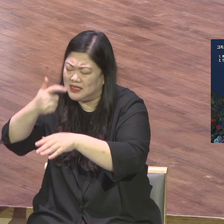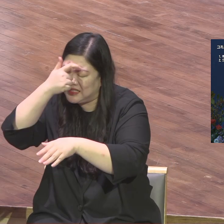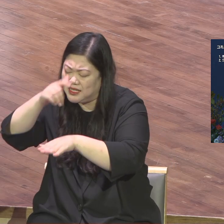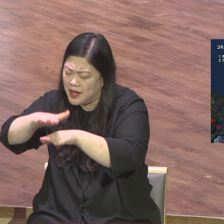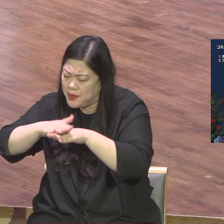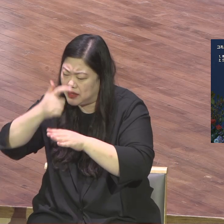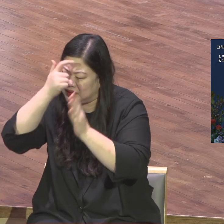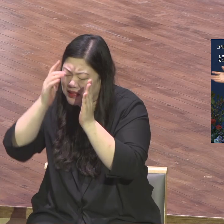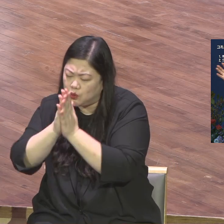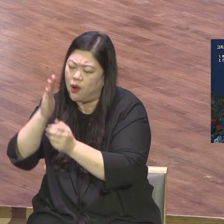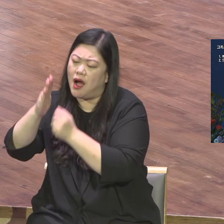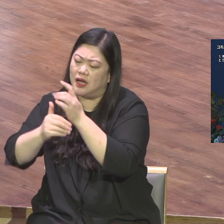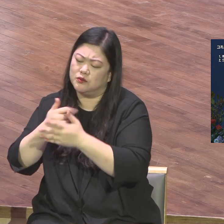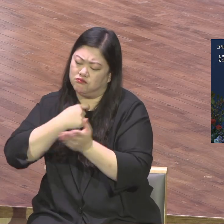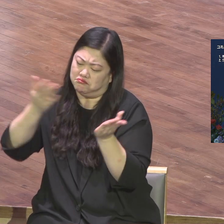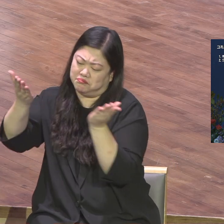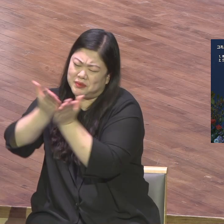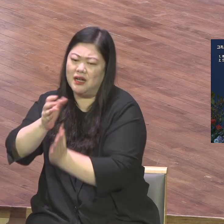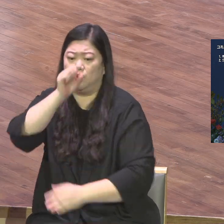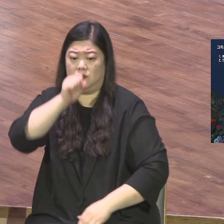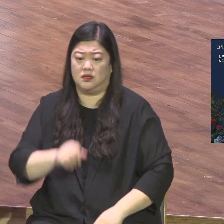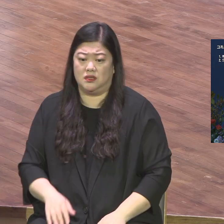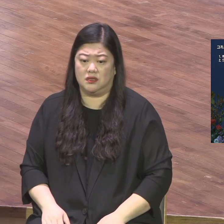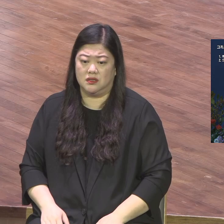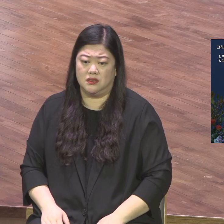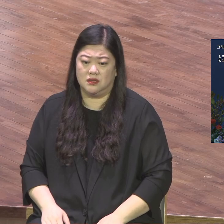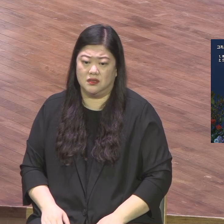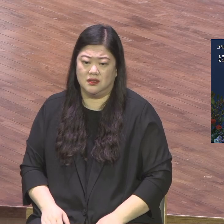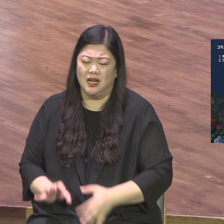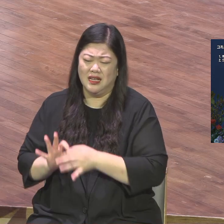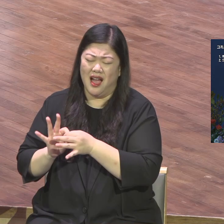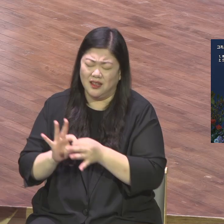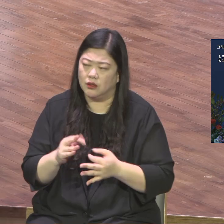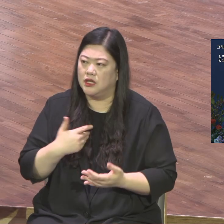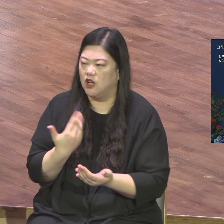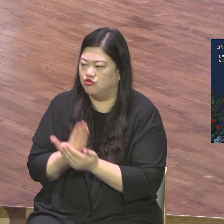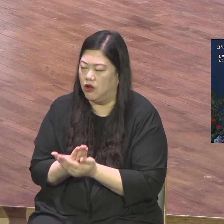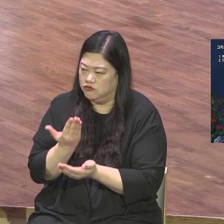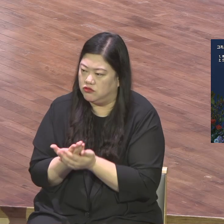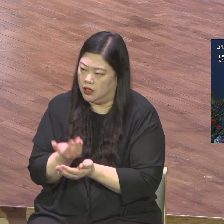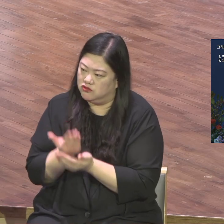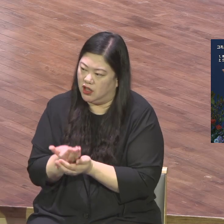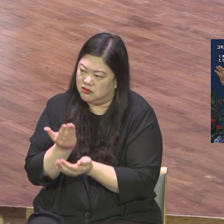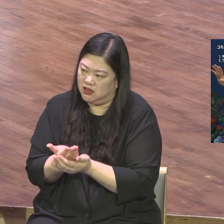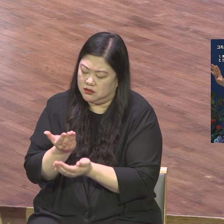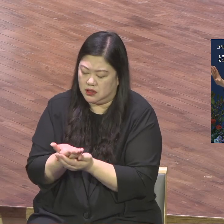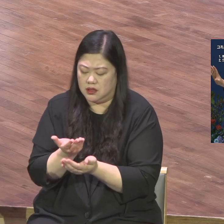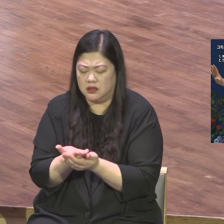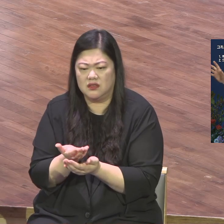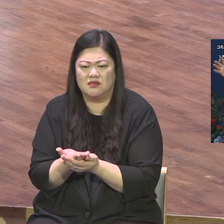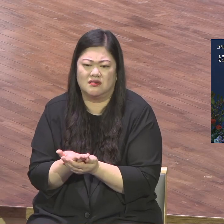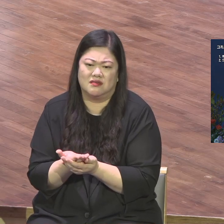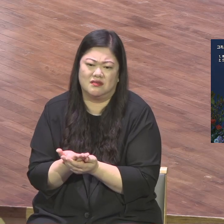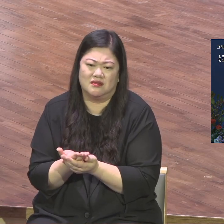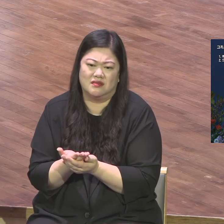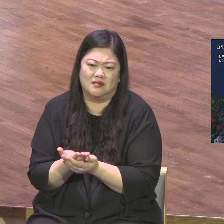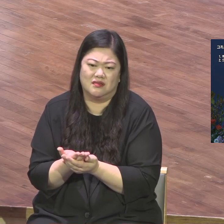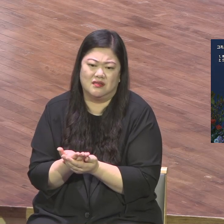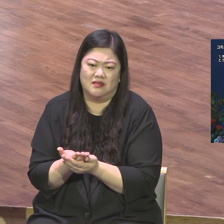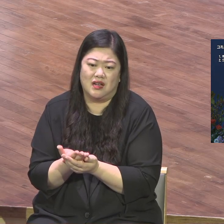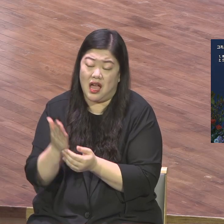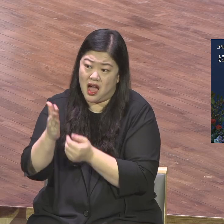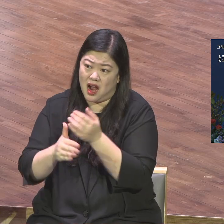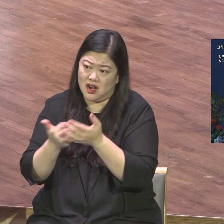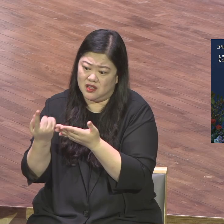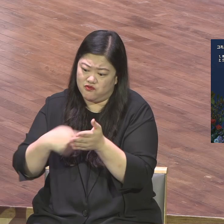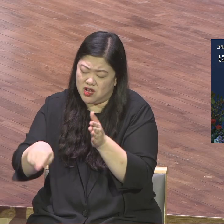돼. 아시겠어요? 난 아무 상관없어. 하나님이 원하시는 기도, 언약기도는 다 남을 위한 기도예요. 인류를 위한